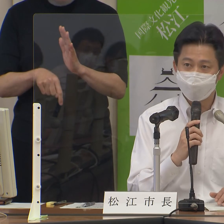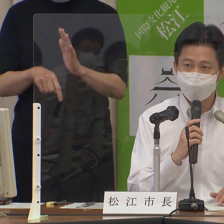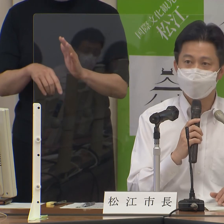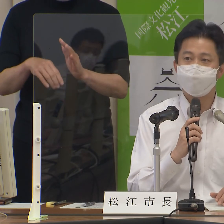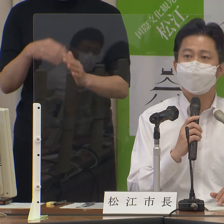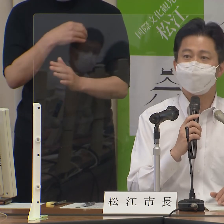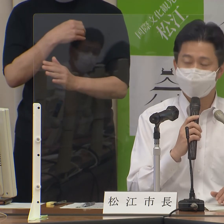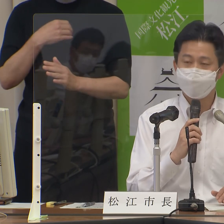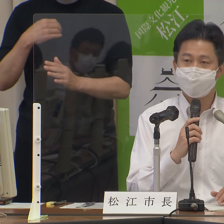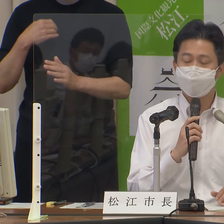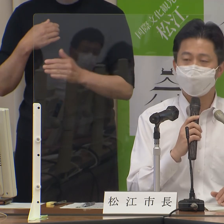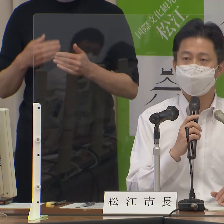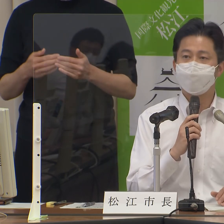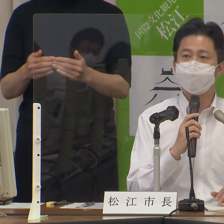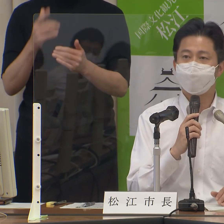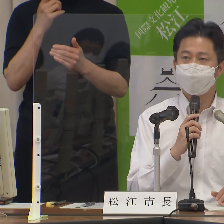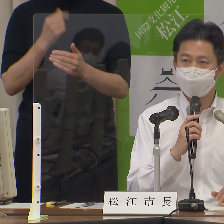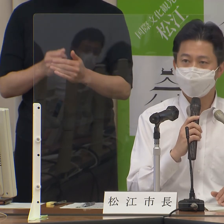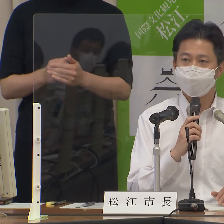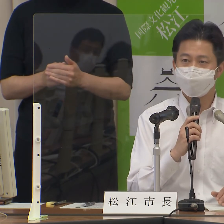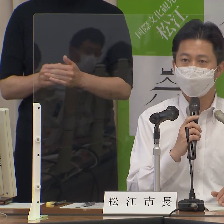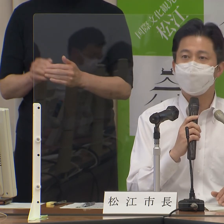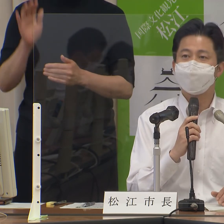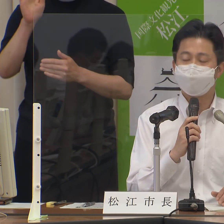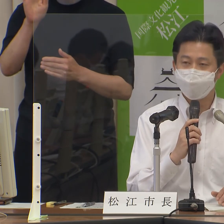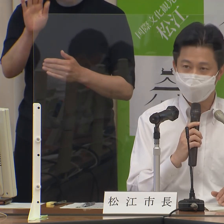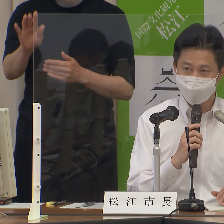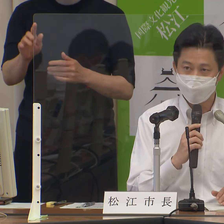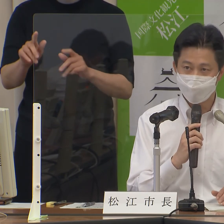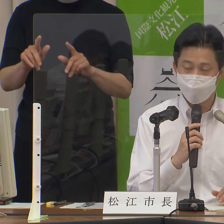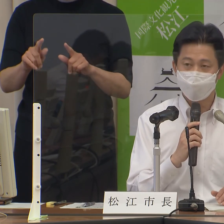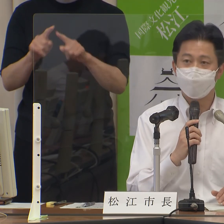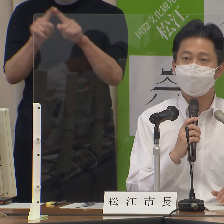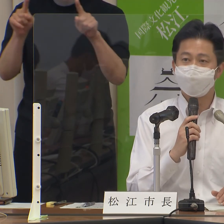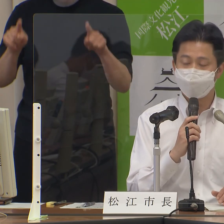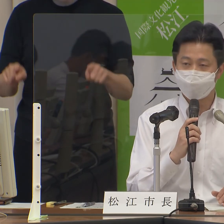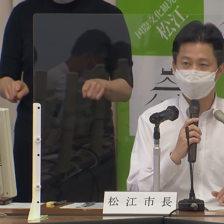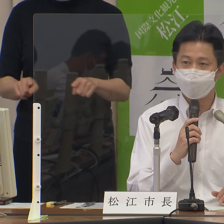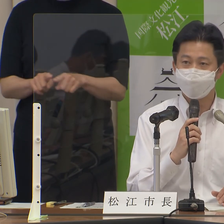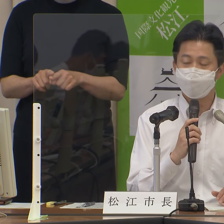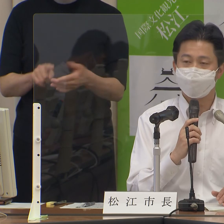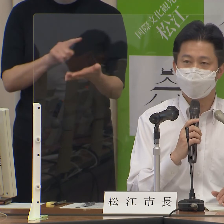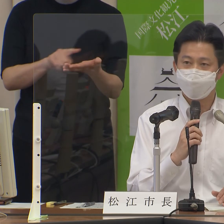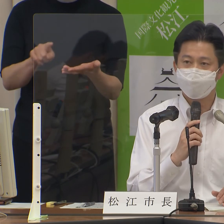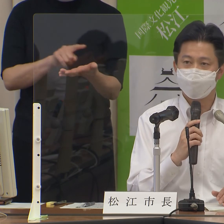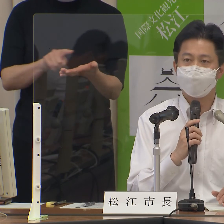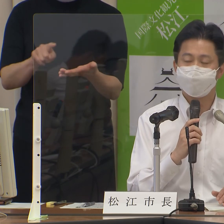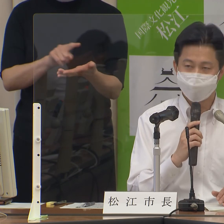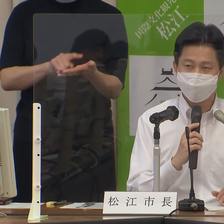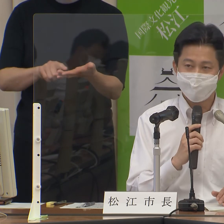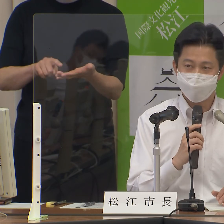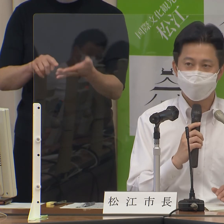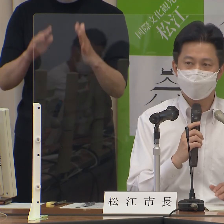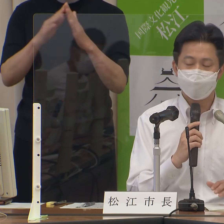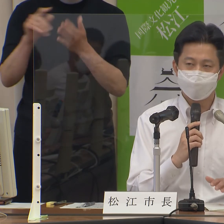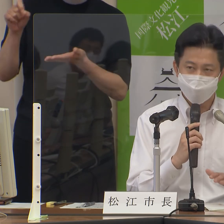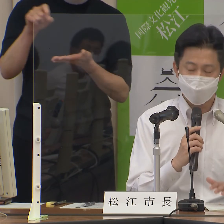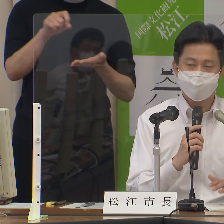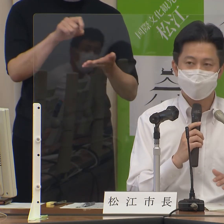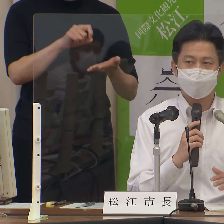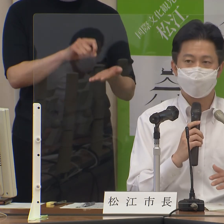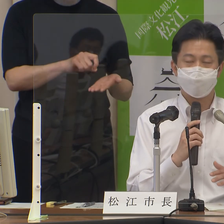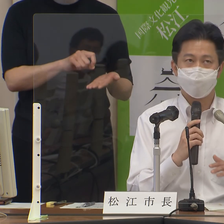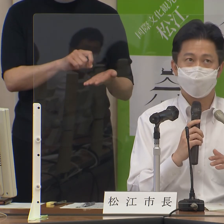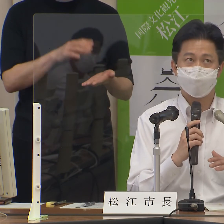後の話としてはですねタブレット端末の持ち帰りを、6月から実証実験を始めておりまして、でこれもま